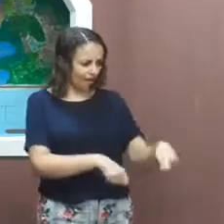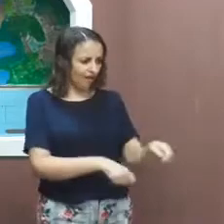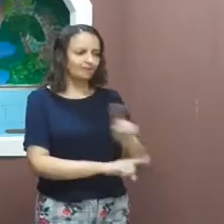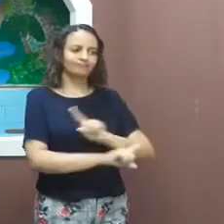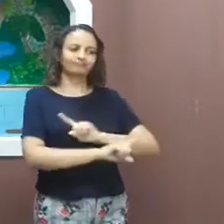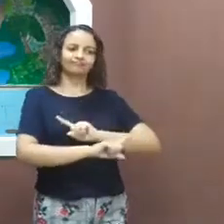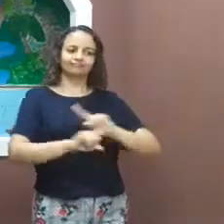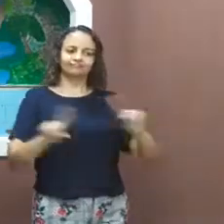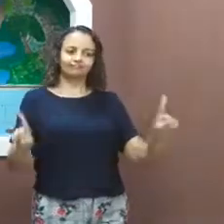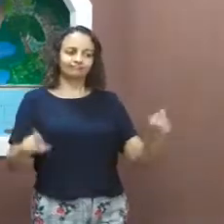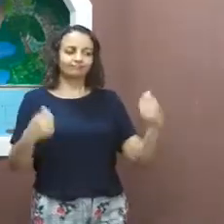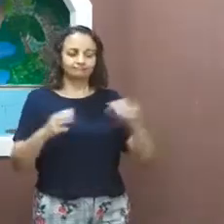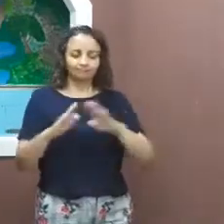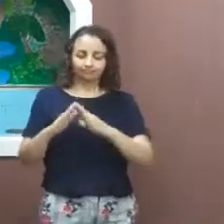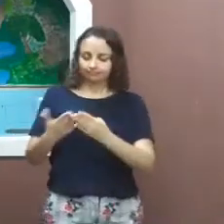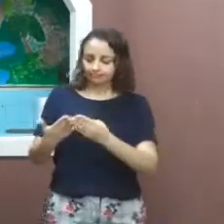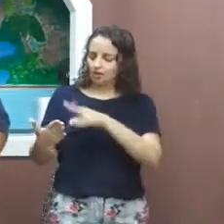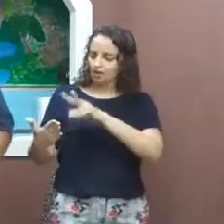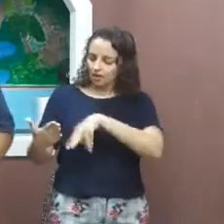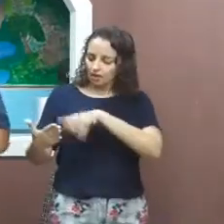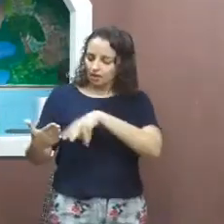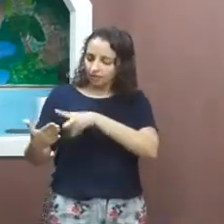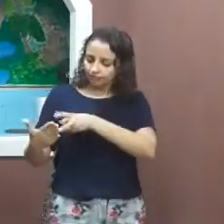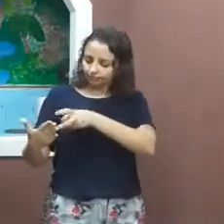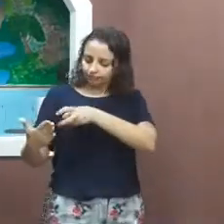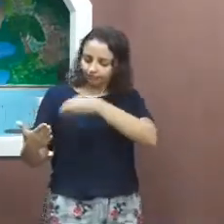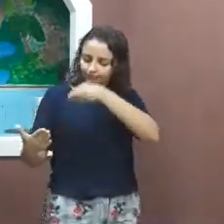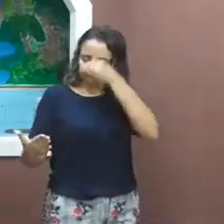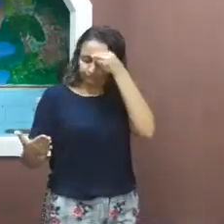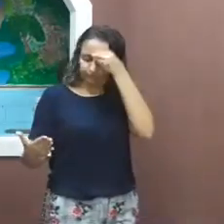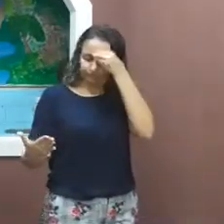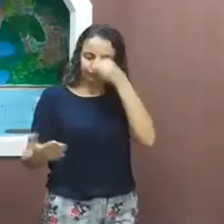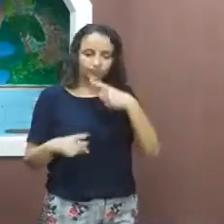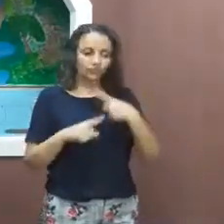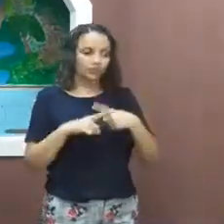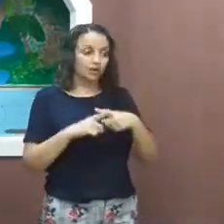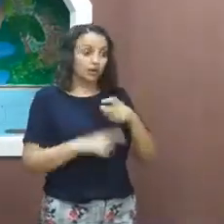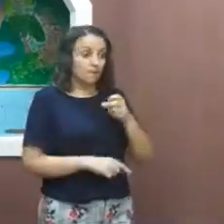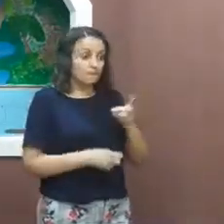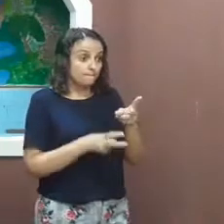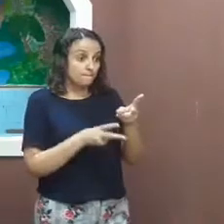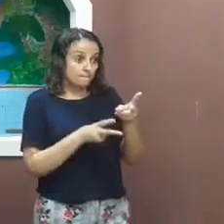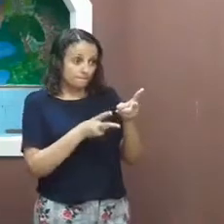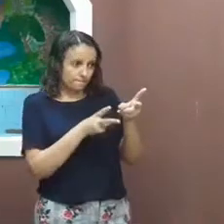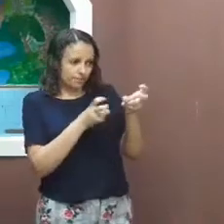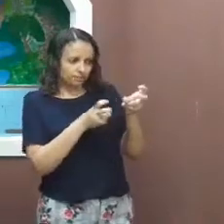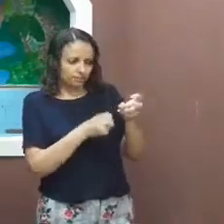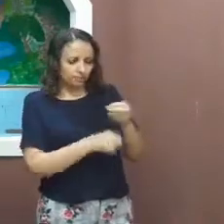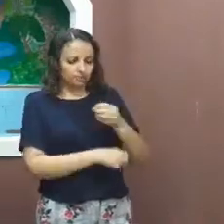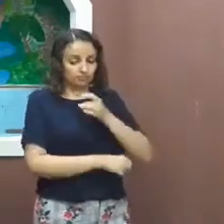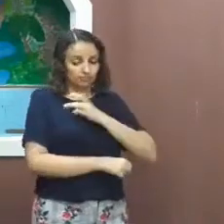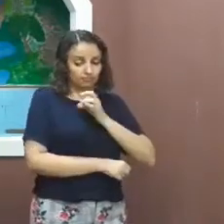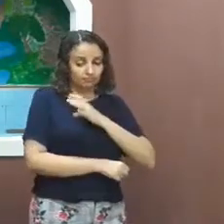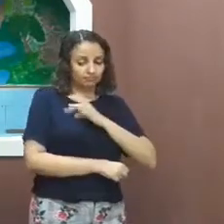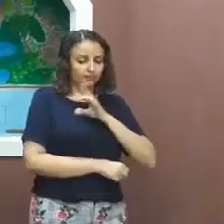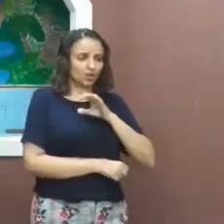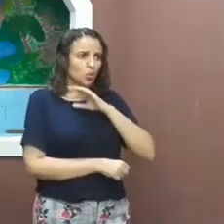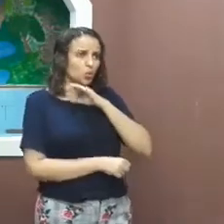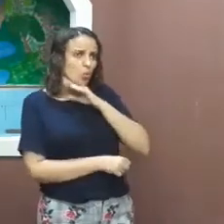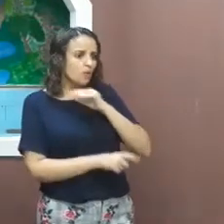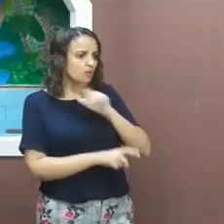orientação da palavra de Deus. Então, tem o medo, que é uma percepção bem próxima, tá? E ele não é ruim. O medo não é